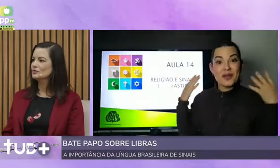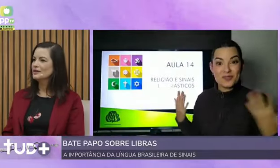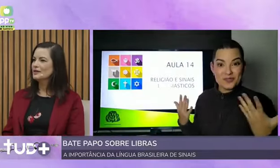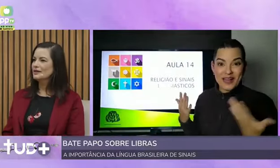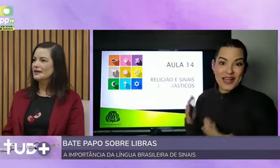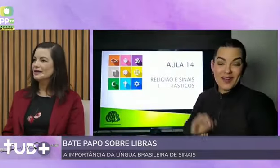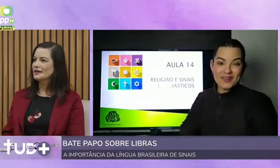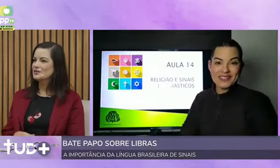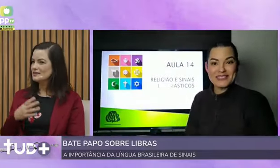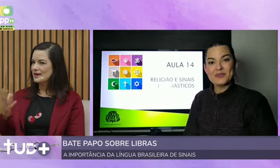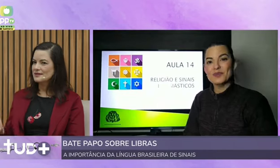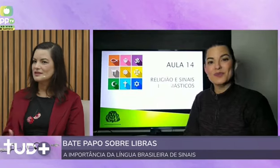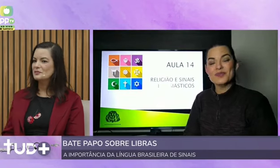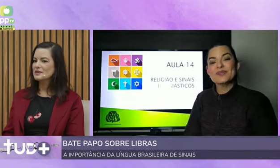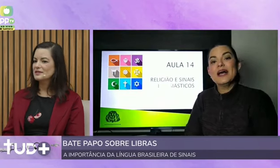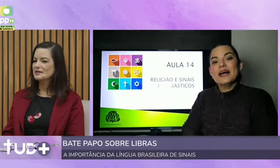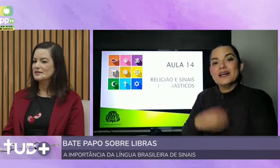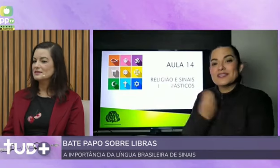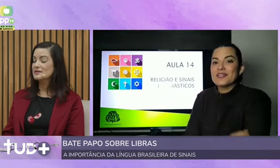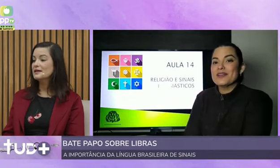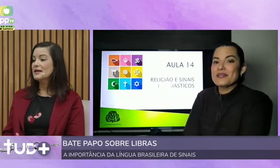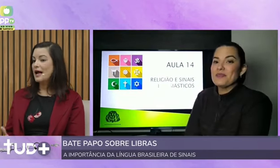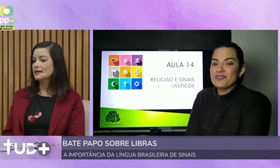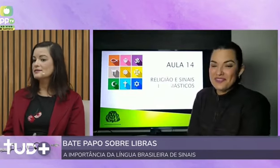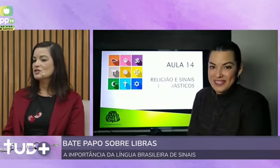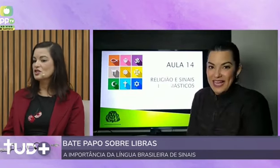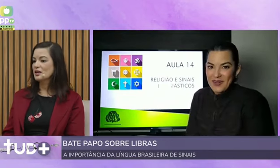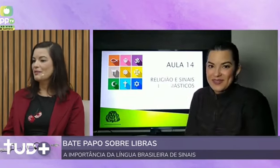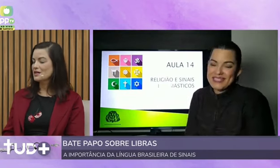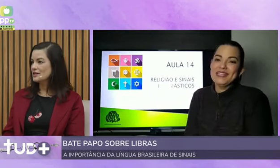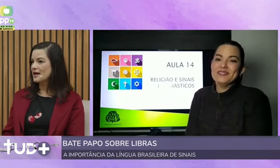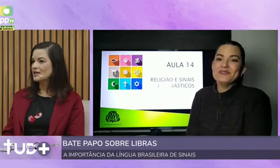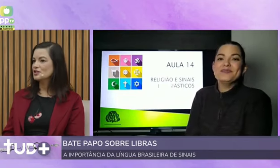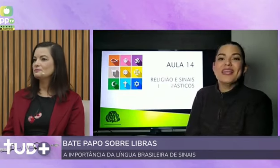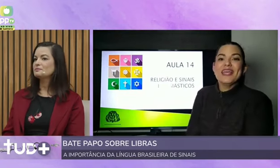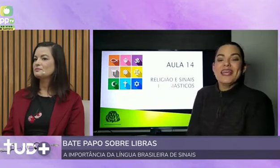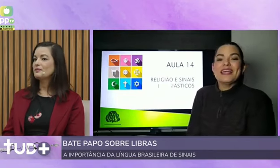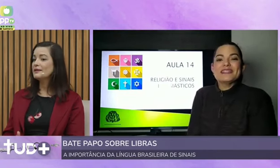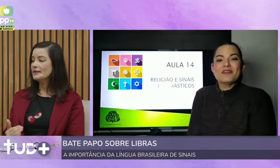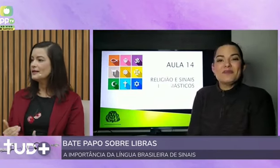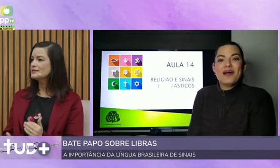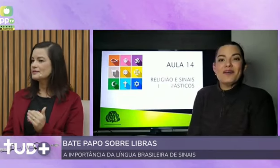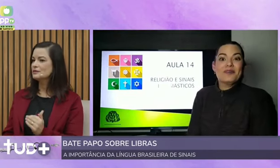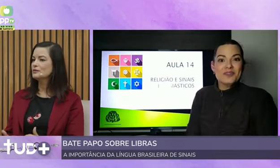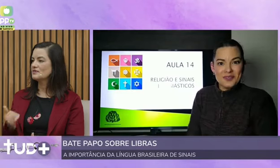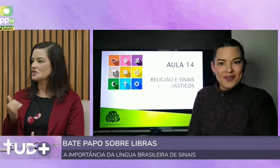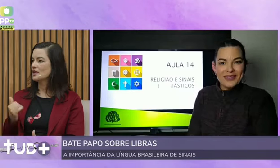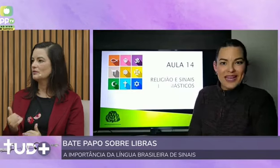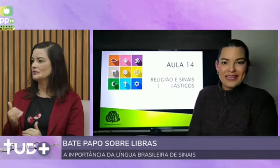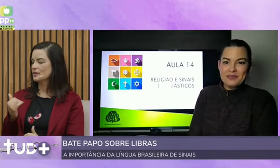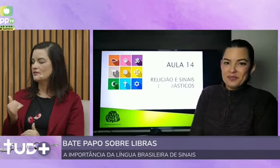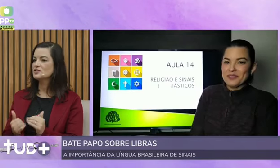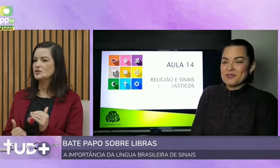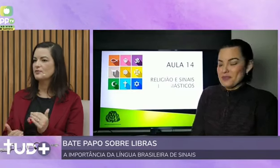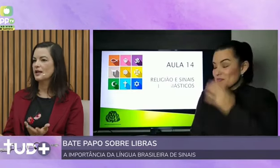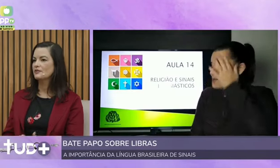mundo de sinais aí para essa criança. A criança que chega mais tarde tem sim um déficit, ela